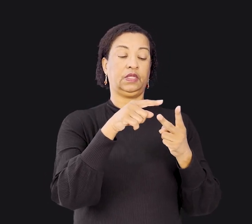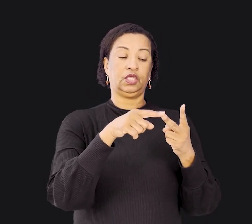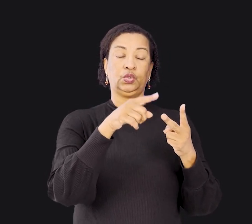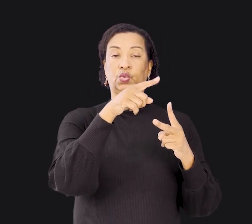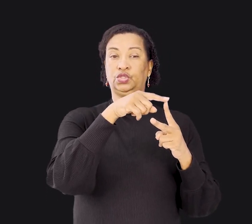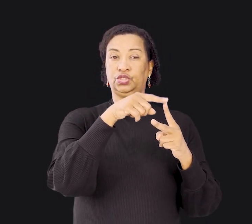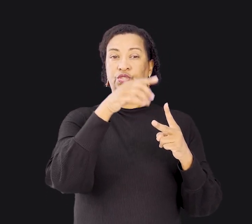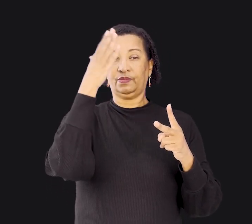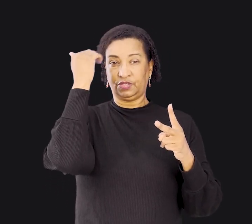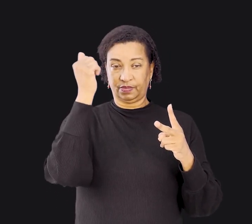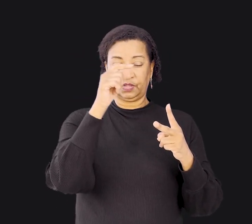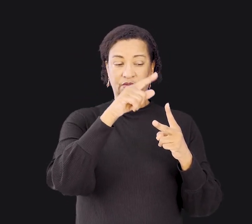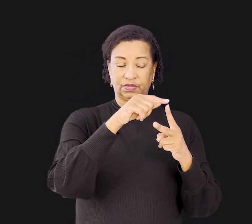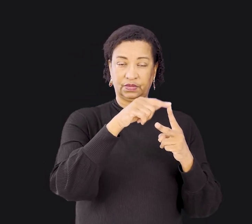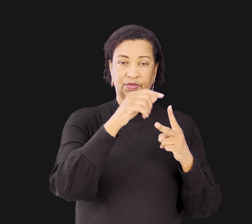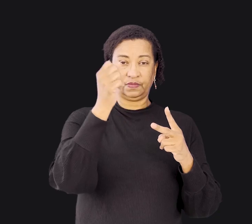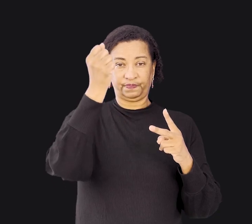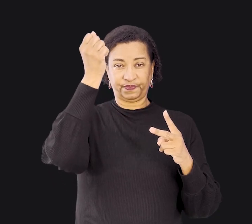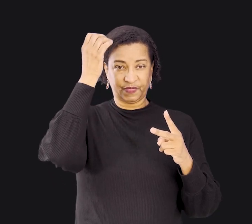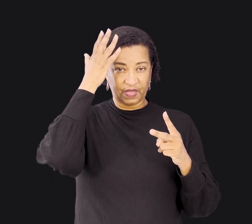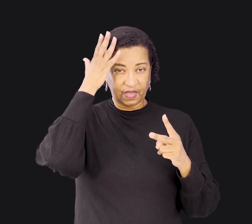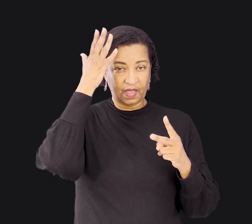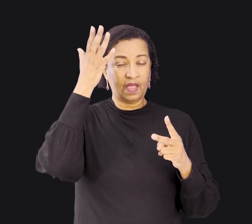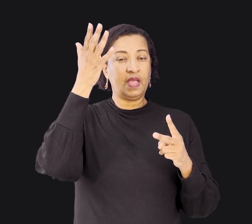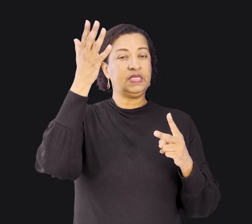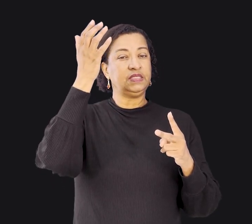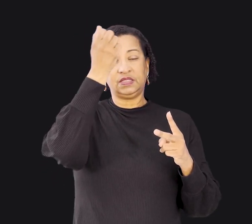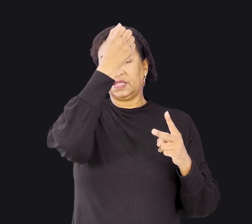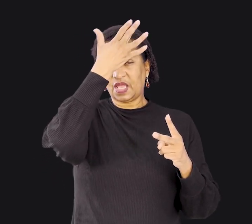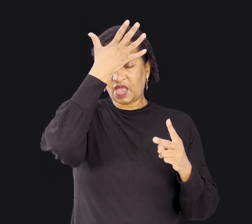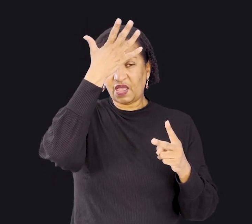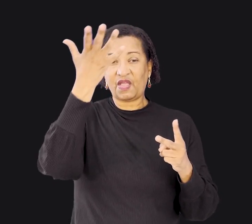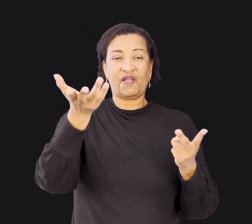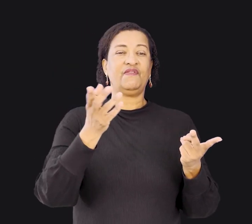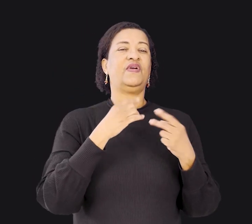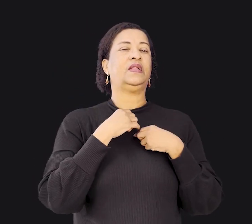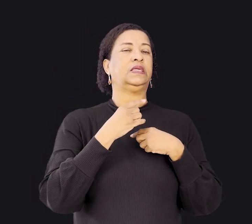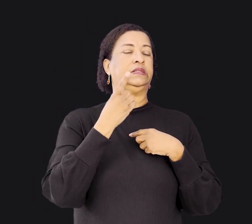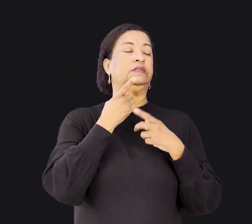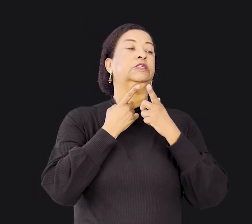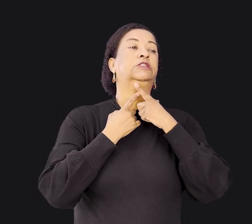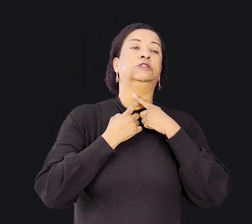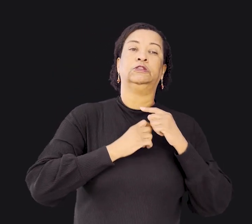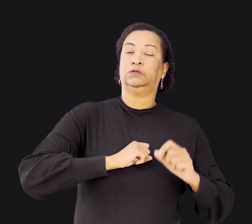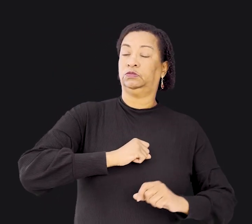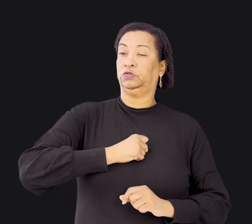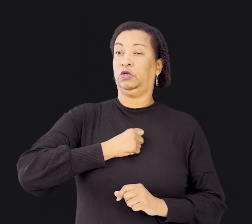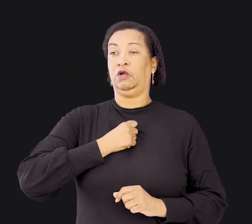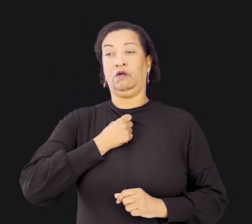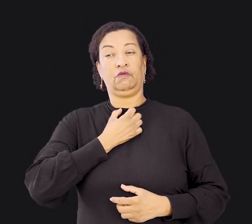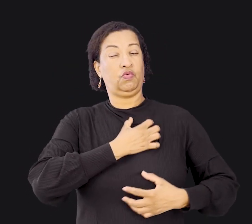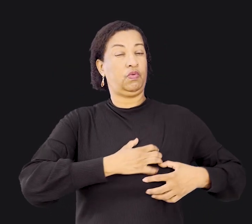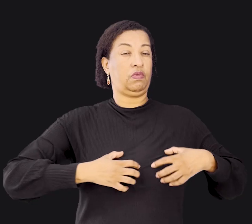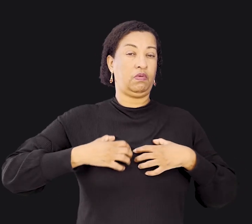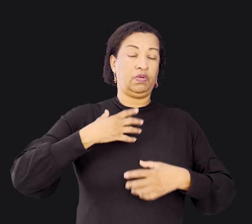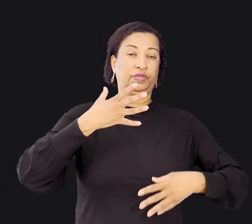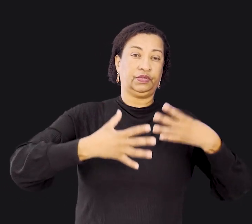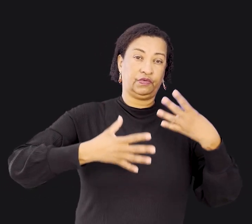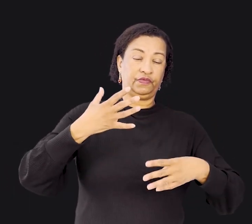A sabedoria que se revela através da amargura, da ambição egoísta, da confusão e de toda espécie de